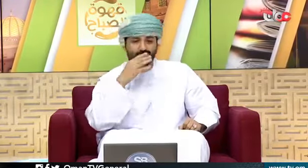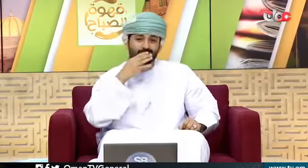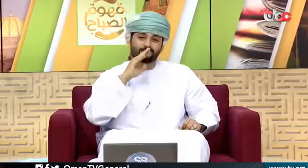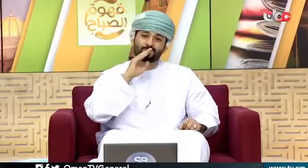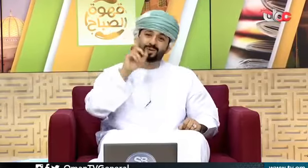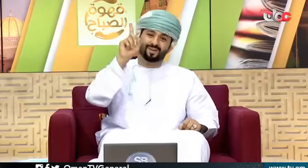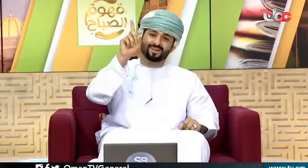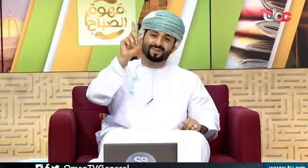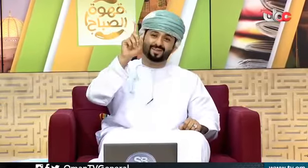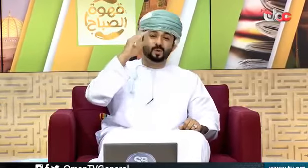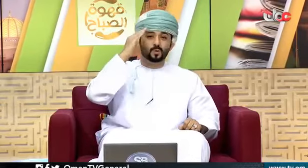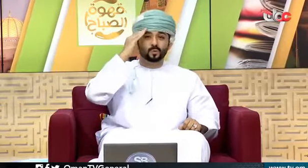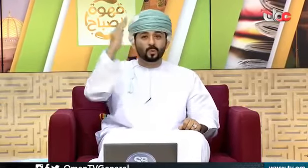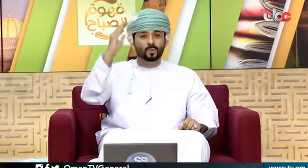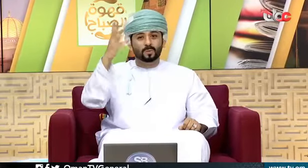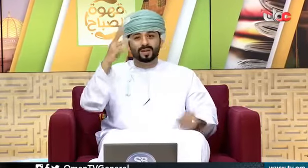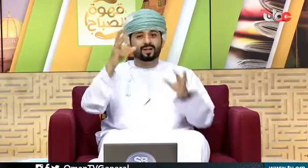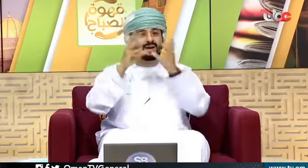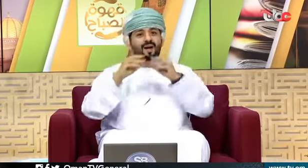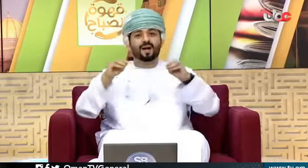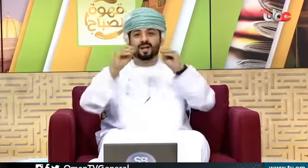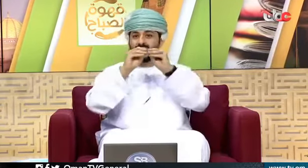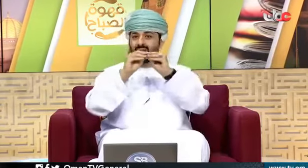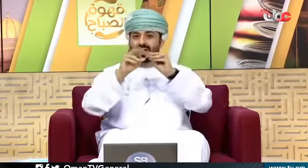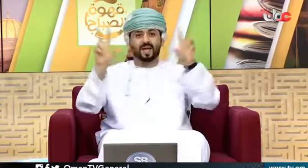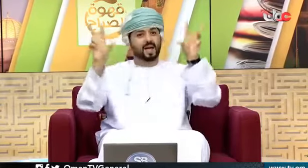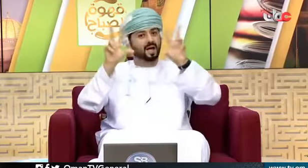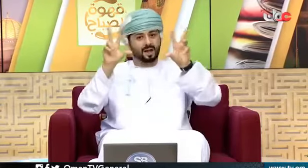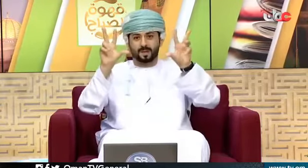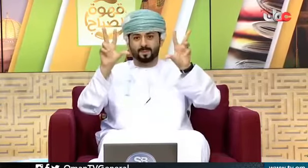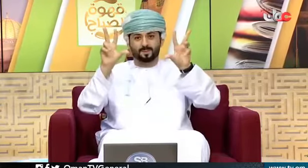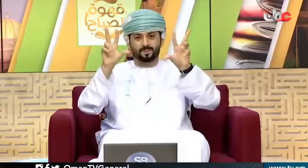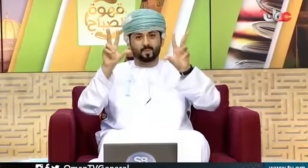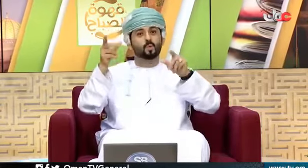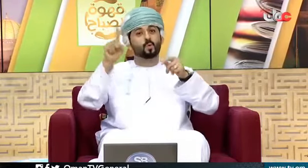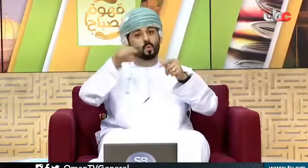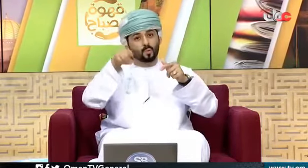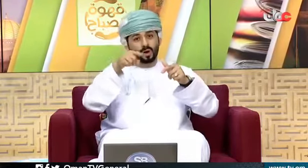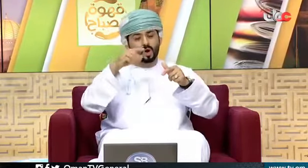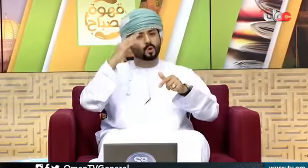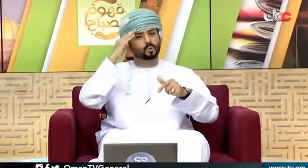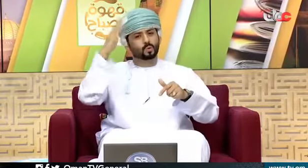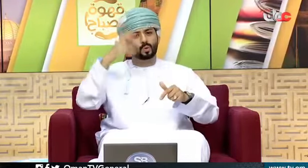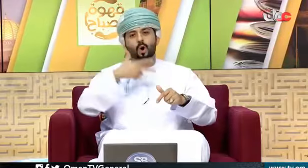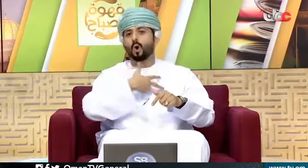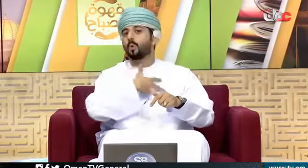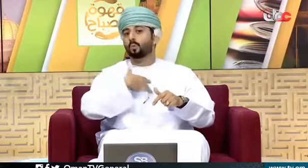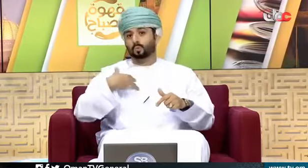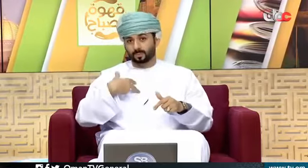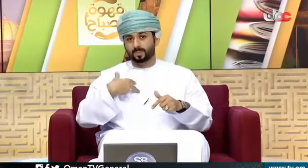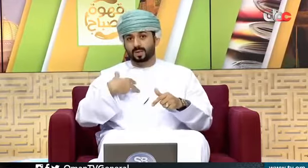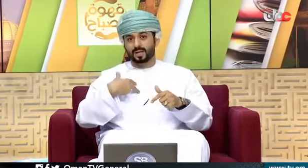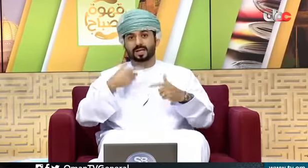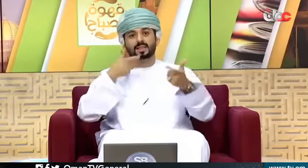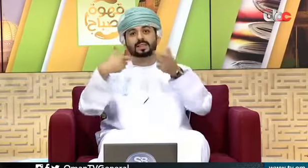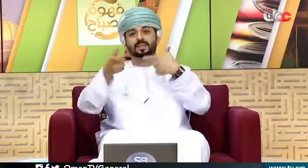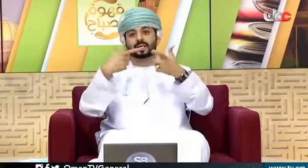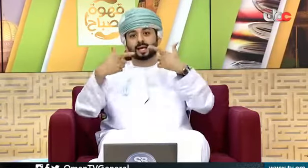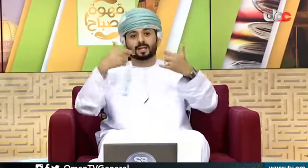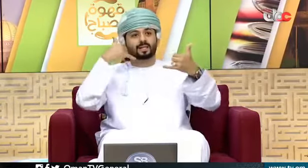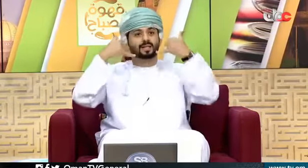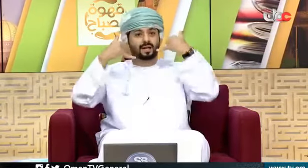جائحة فيروس كورونا. طبعا نشكر أول شيء الهيئة العامة، الهيئة الإذاعة والتلفزيون، الهيئة العامة للإذاعة